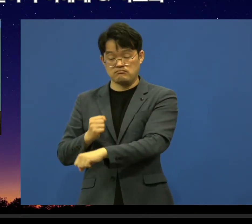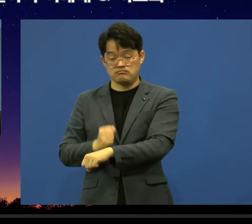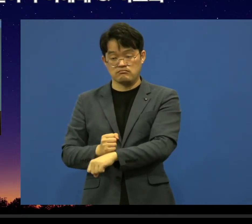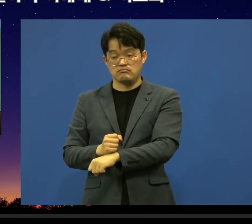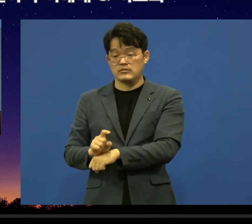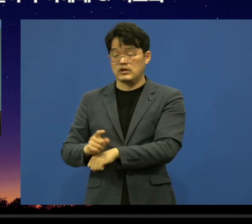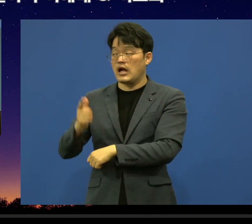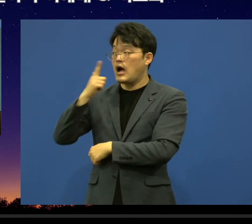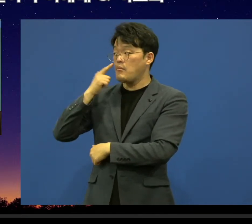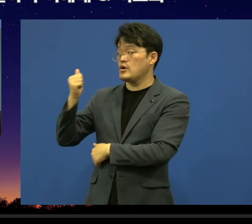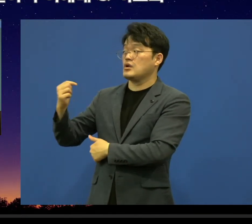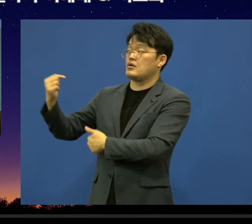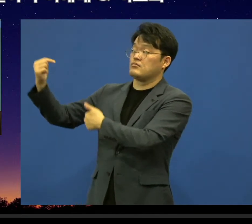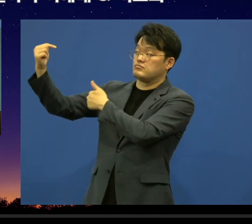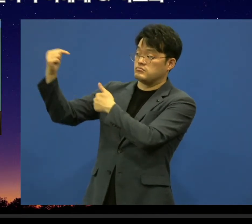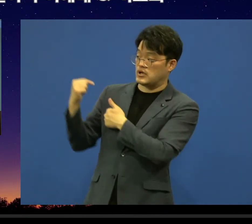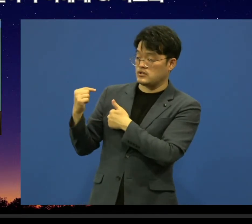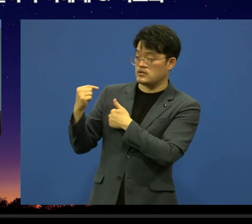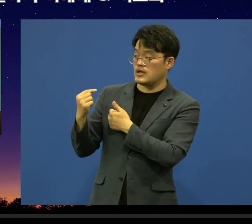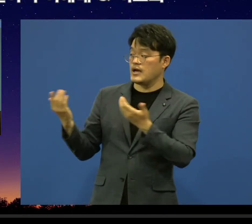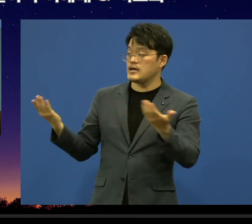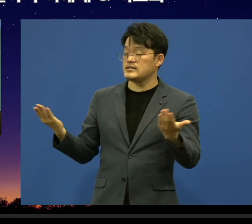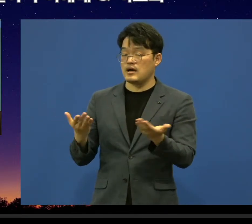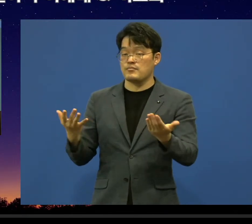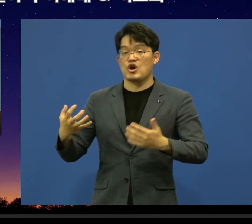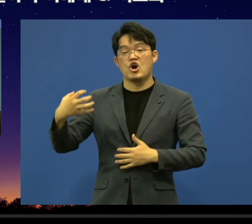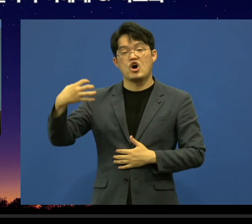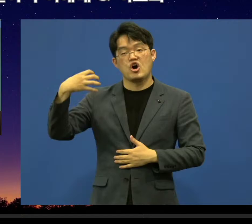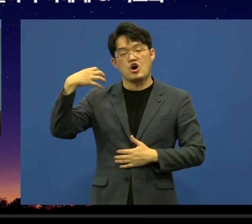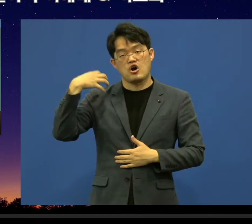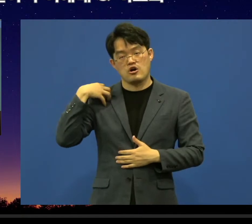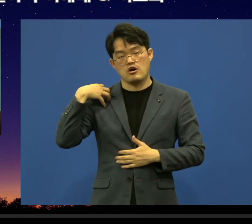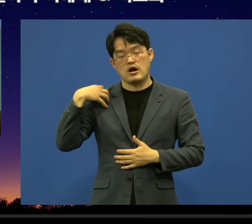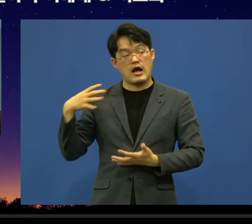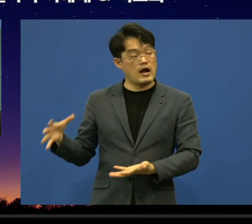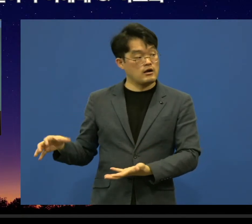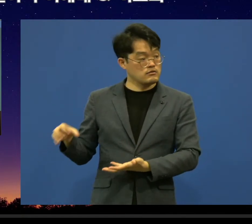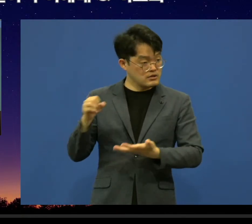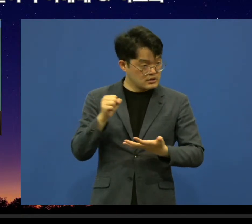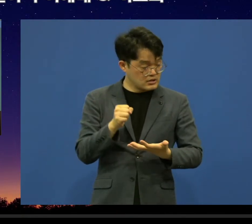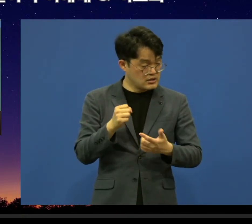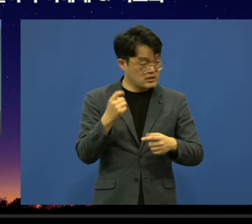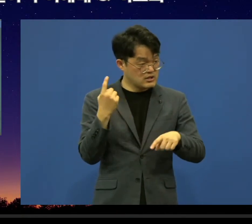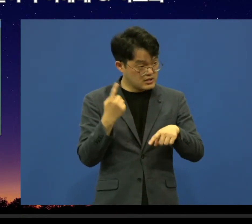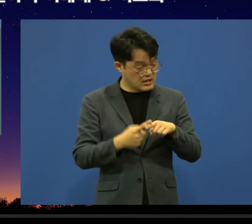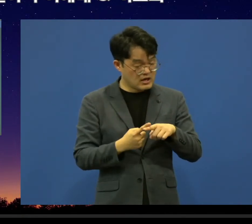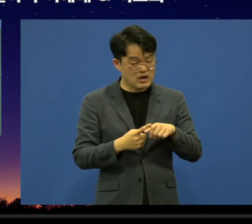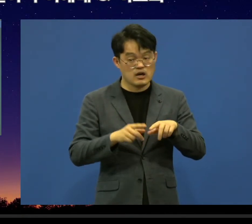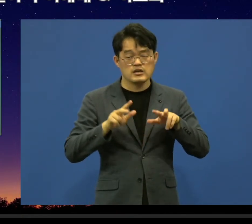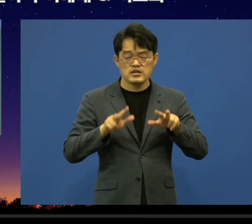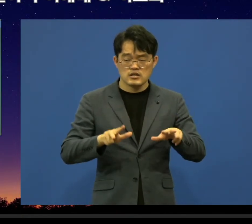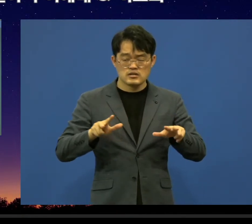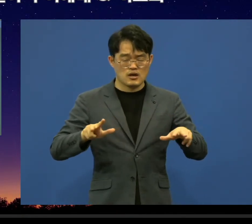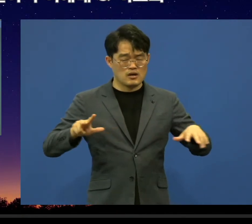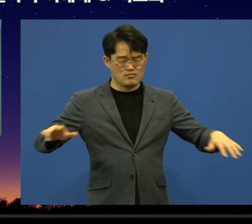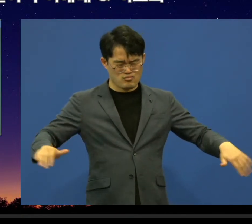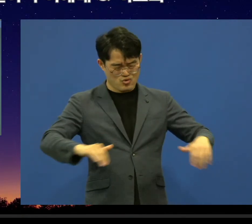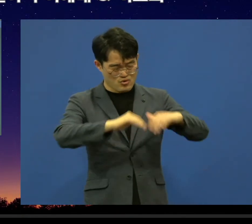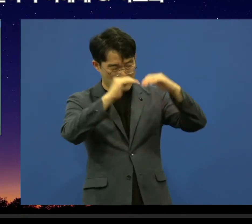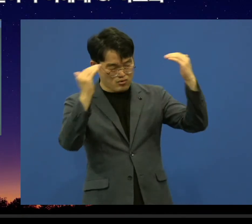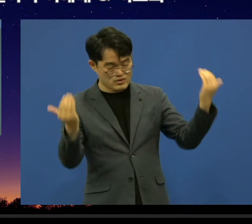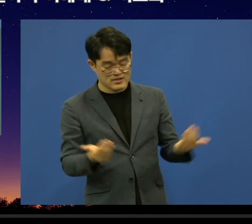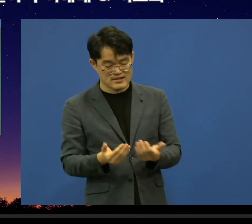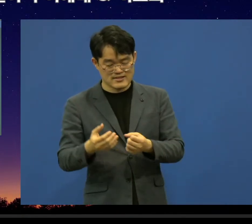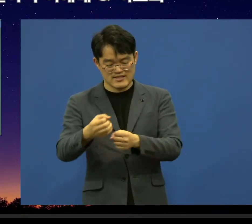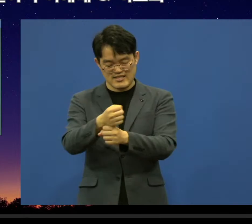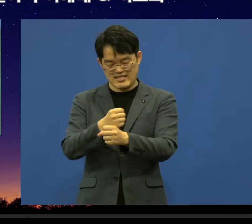이새로부터 사명을 그렇게 큰 사명으로 여기지 않고 여기까지 가지고 왔다가 어느 순간 이 모든